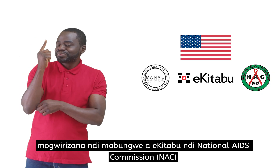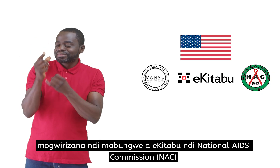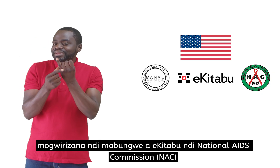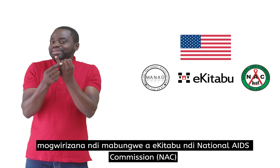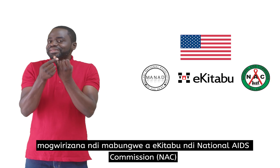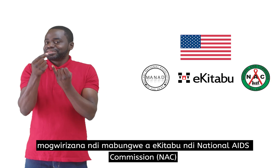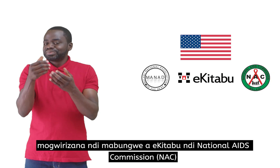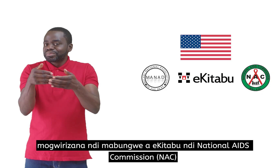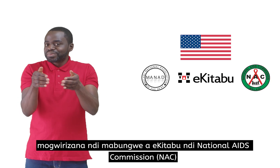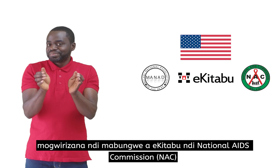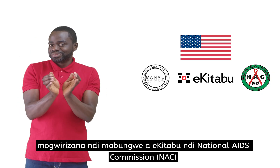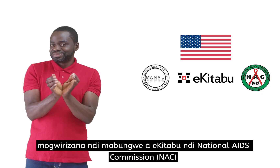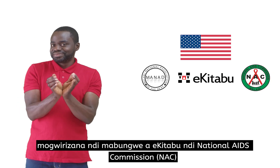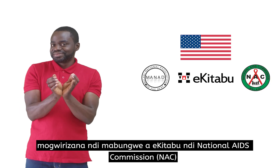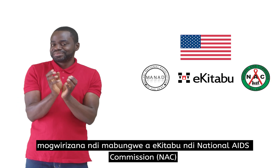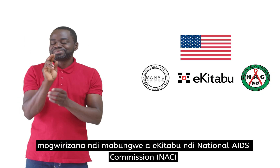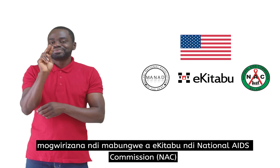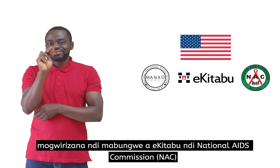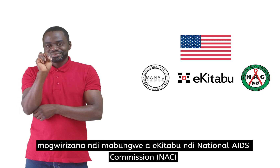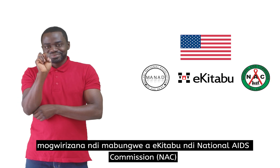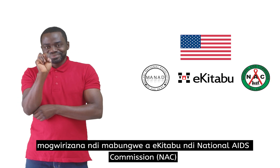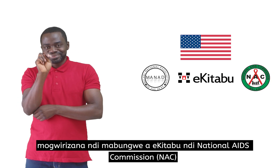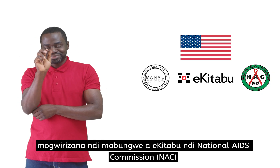Mungwirizana ndi mabungwe a Equitab ndi National AIDS Commission NAC.